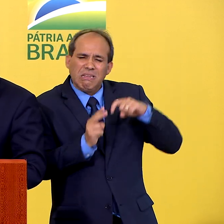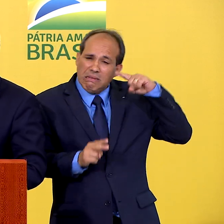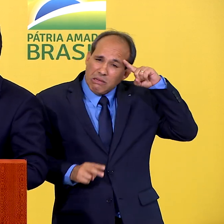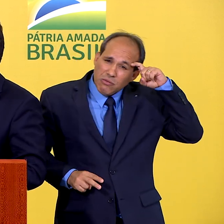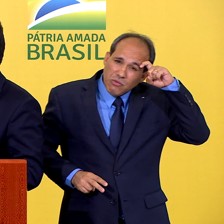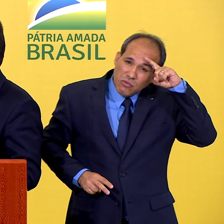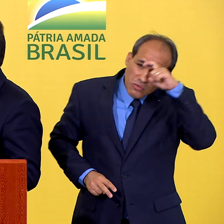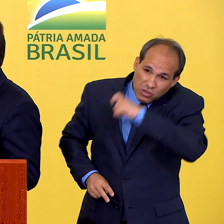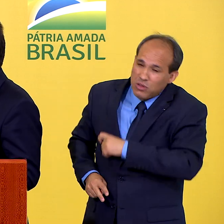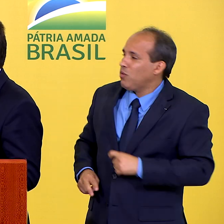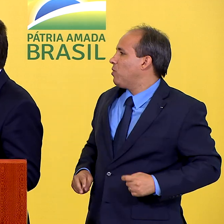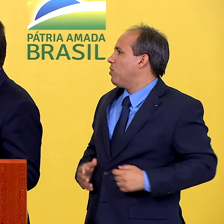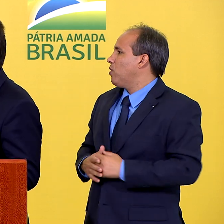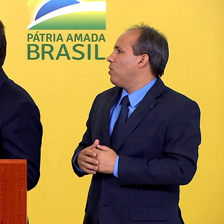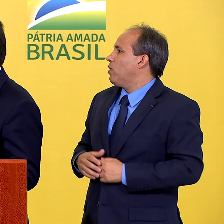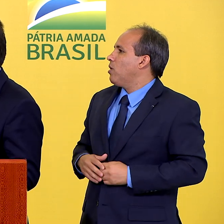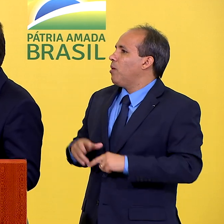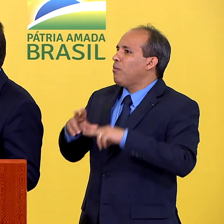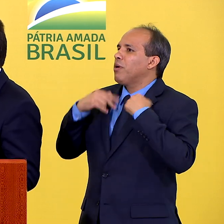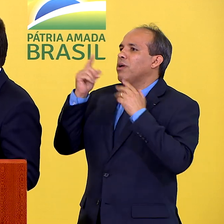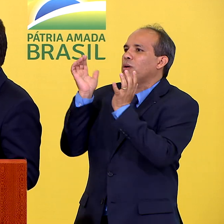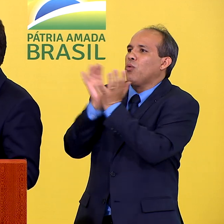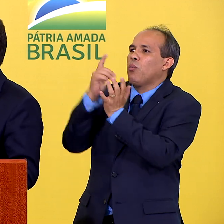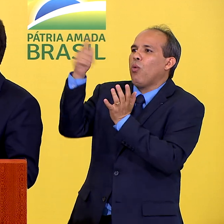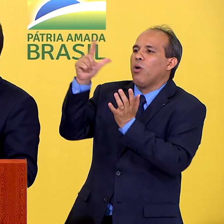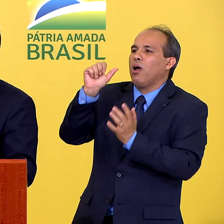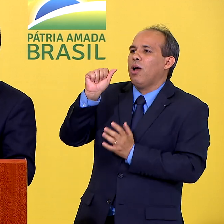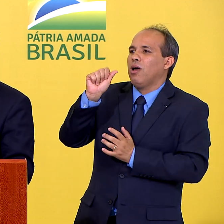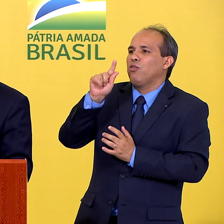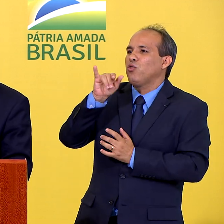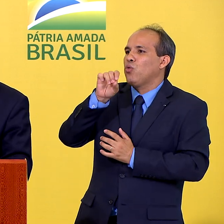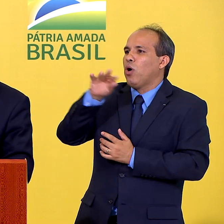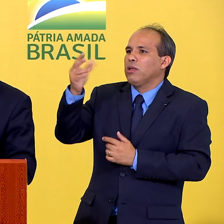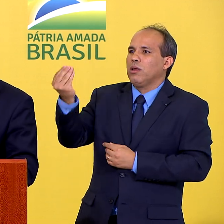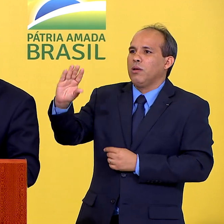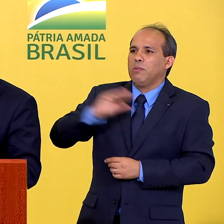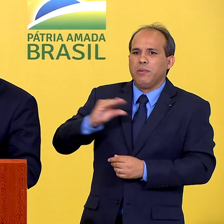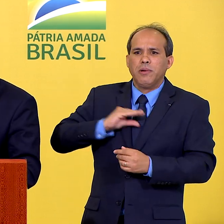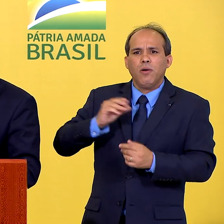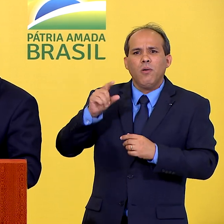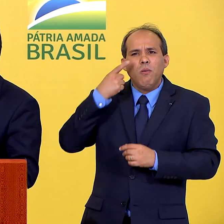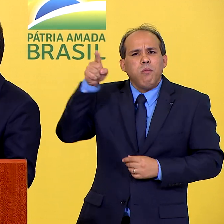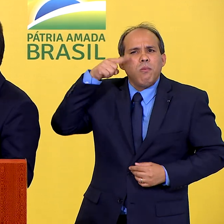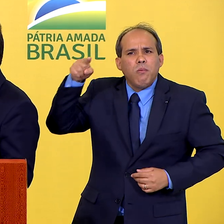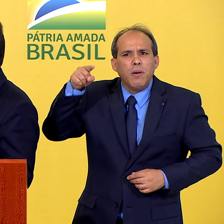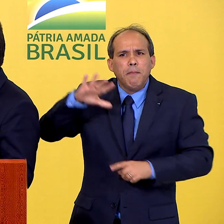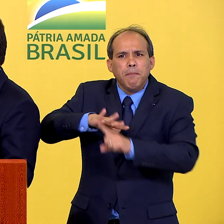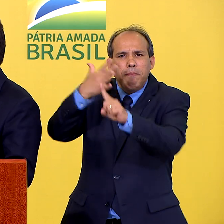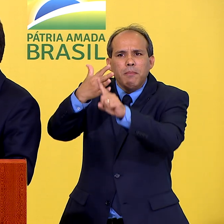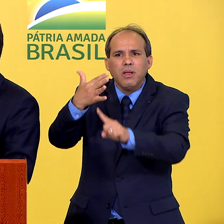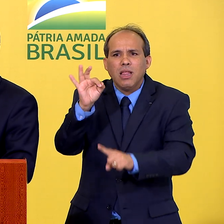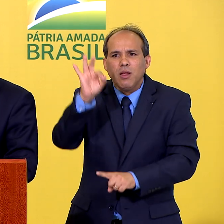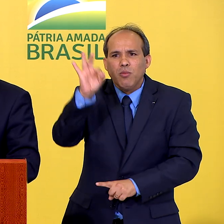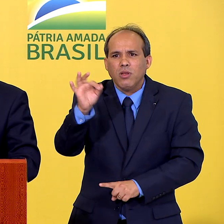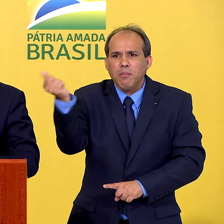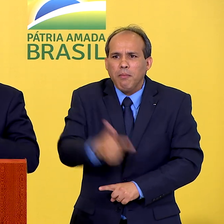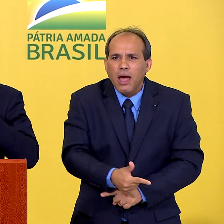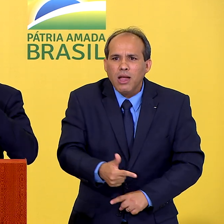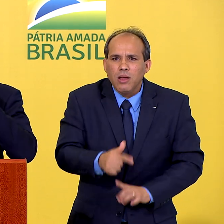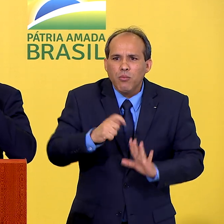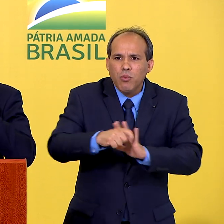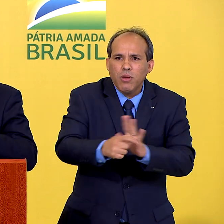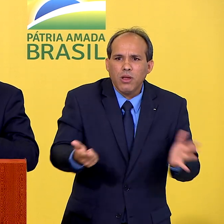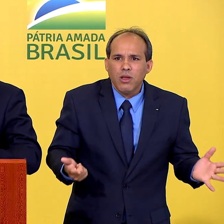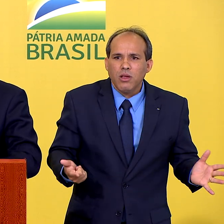ministro Mito, vão cair na mão de um agiota, com juros superiores a 10% ao mês. Então, fazendo isso, nós